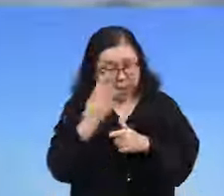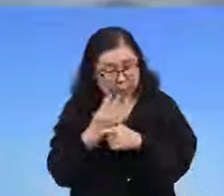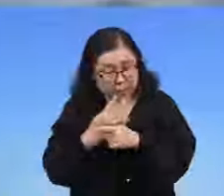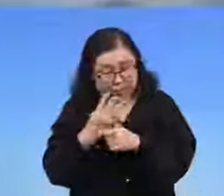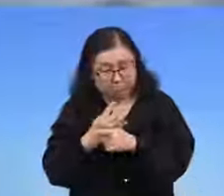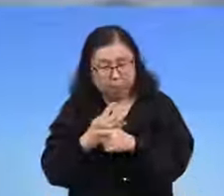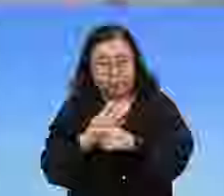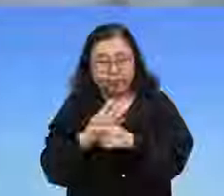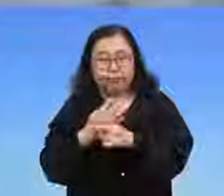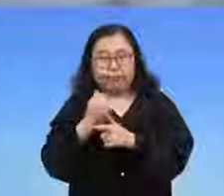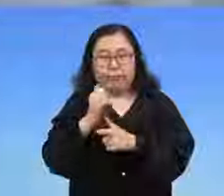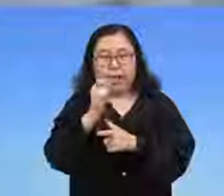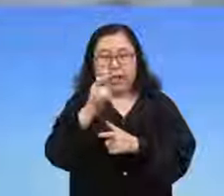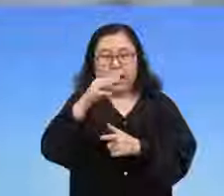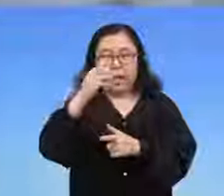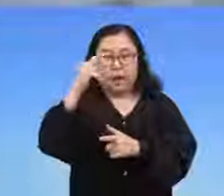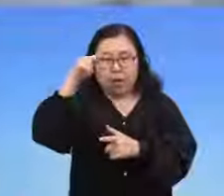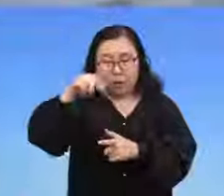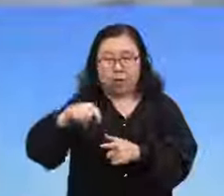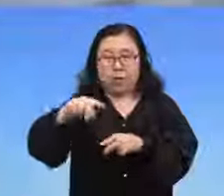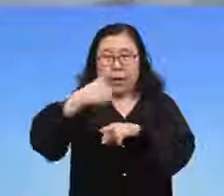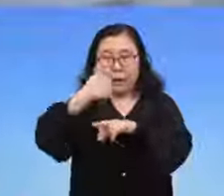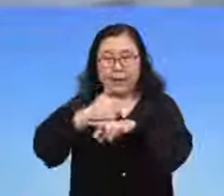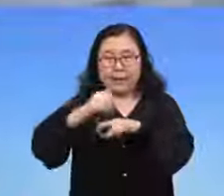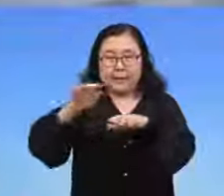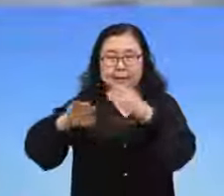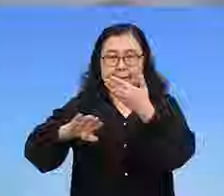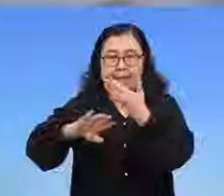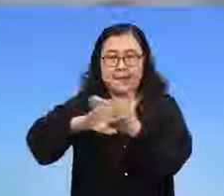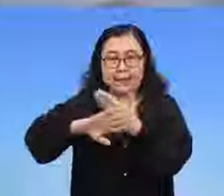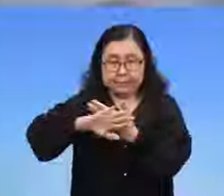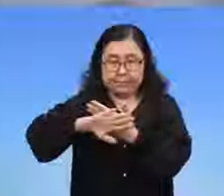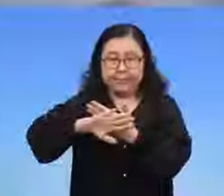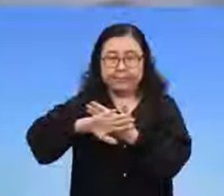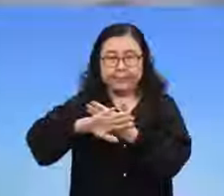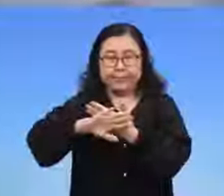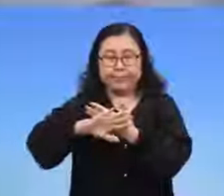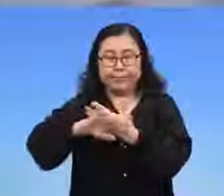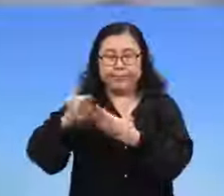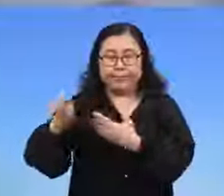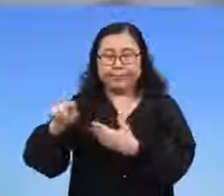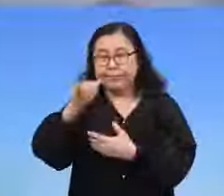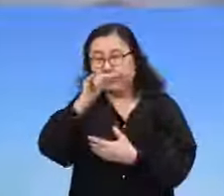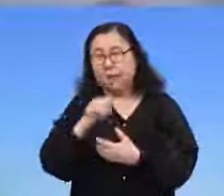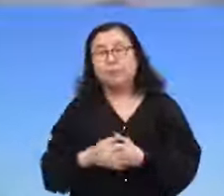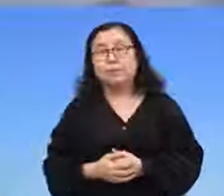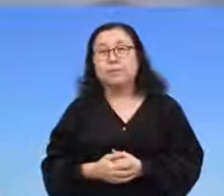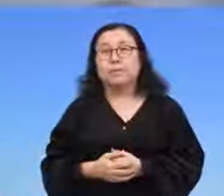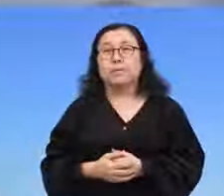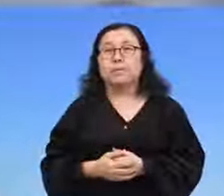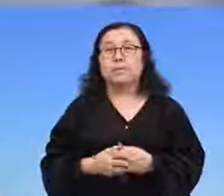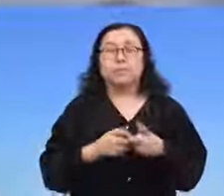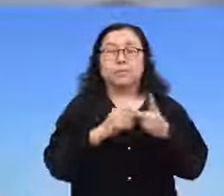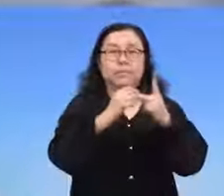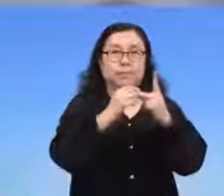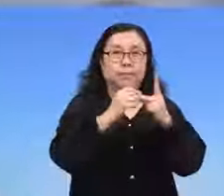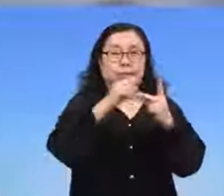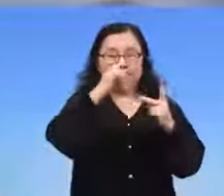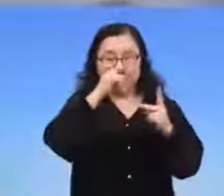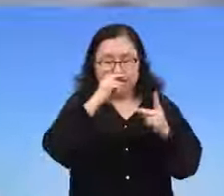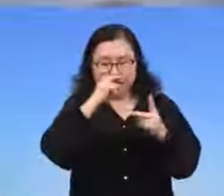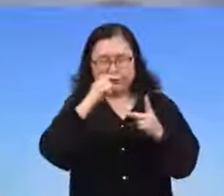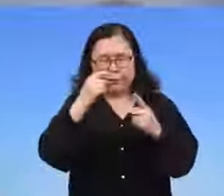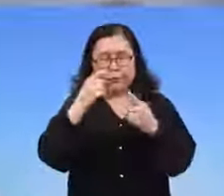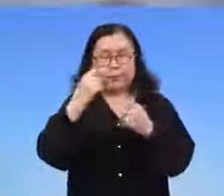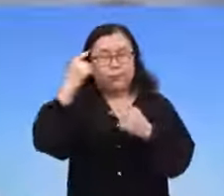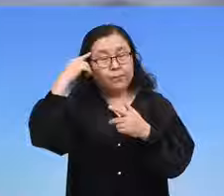헤롯 왕과의 결정적인 차이가 바로 이거라는 겁니다. 그런가 하면은 두 번째로 오늘 본문에 나오는